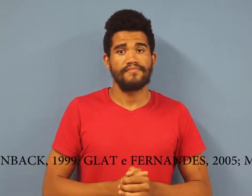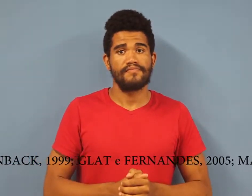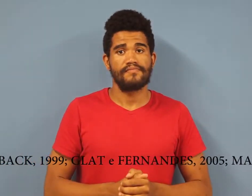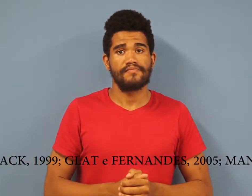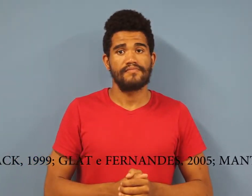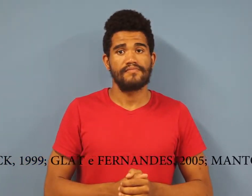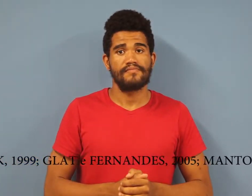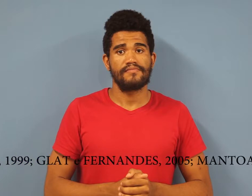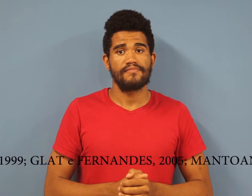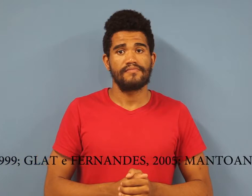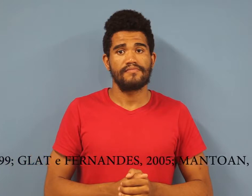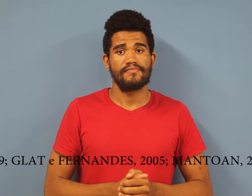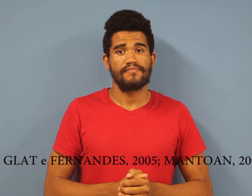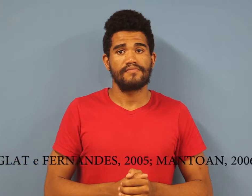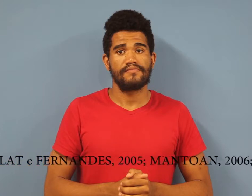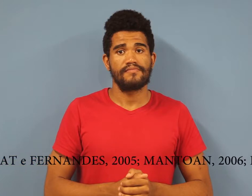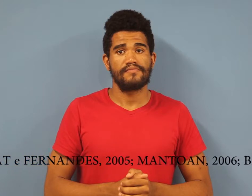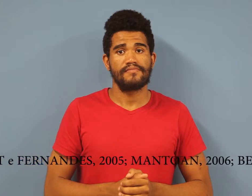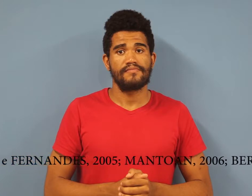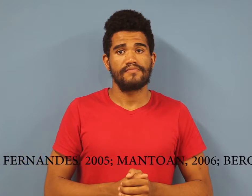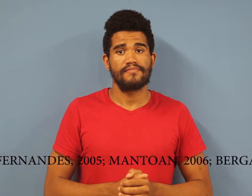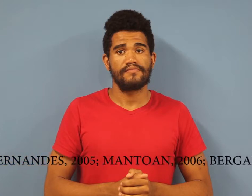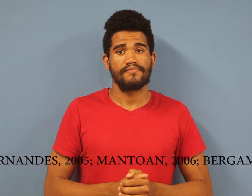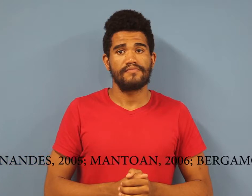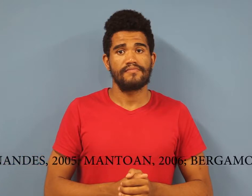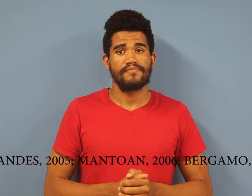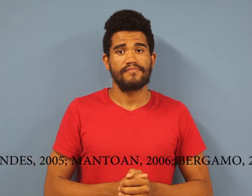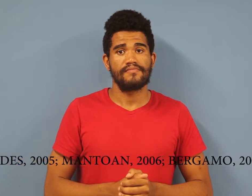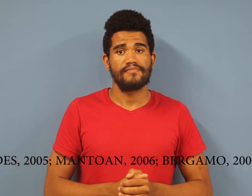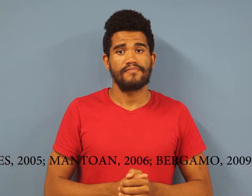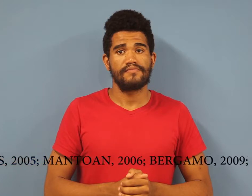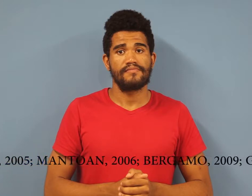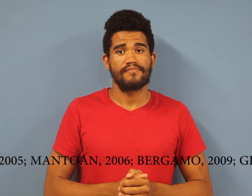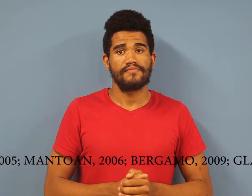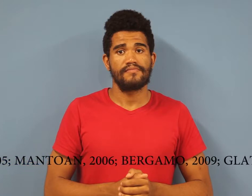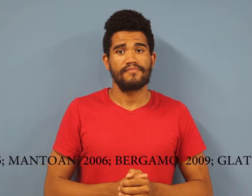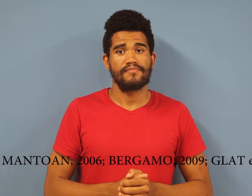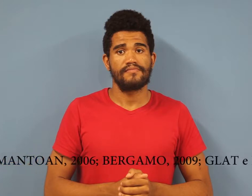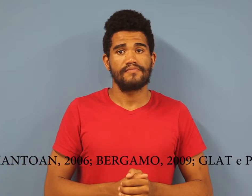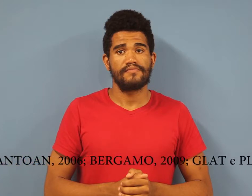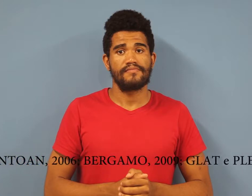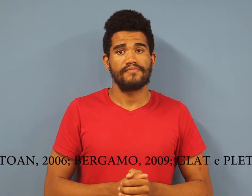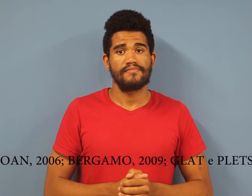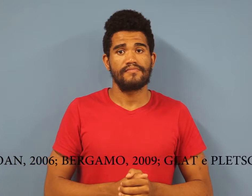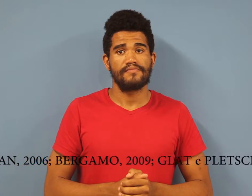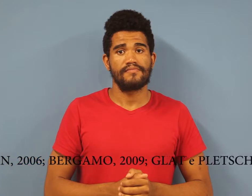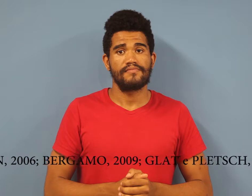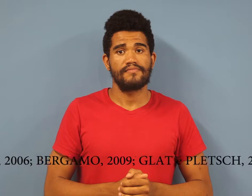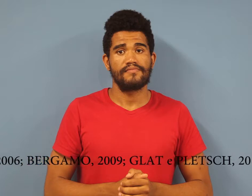Latte e Fernandes, 2005, Montuano, 2006, Bergamo, 2009, Latte e